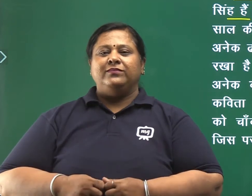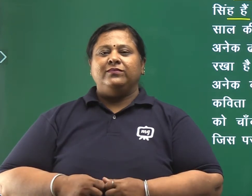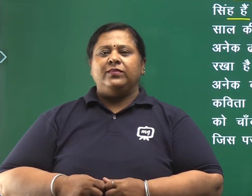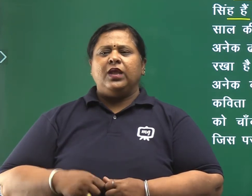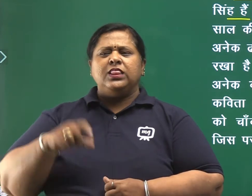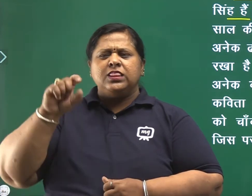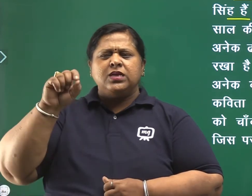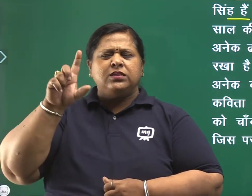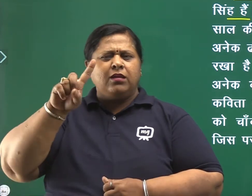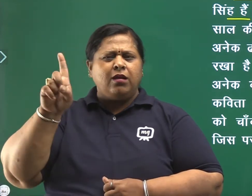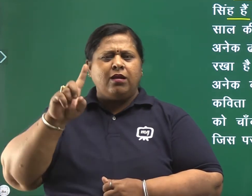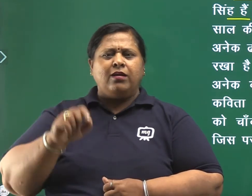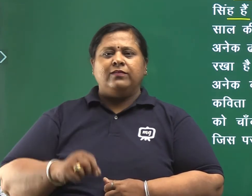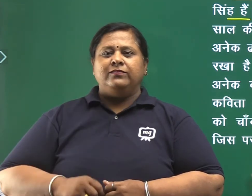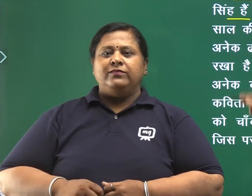10-11